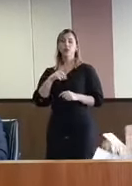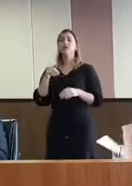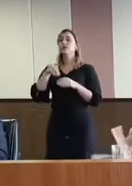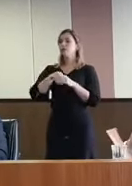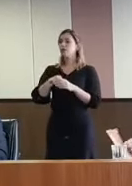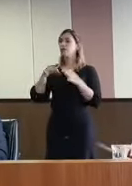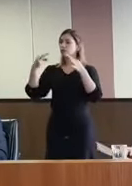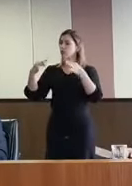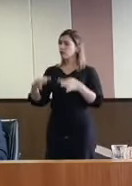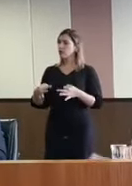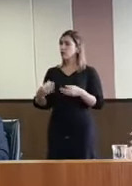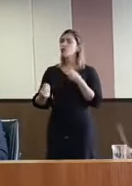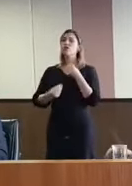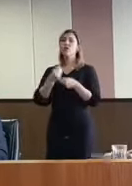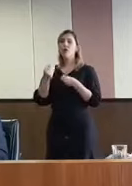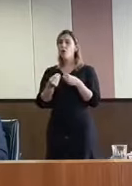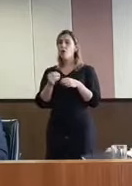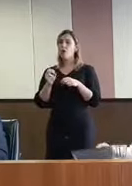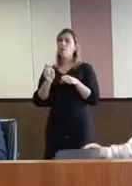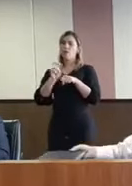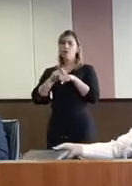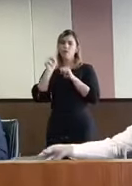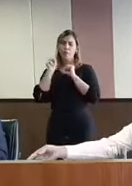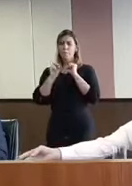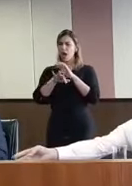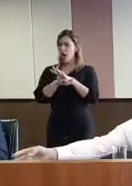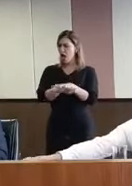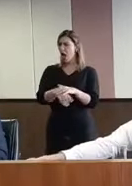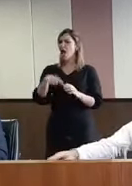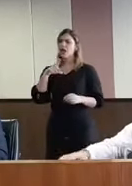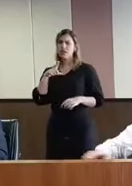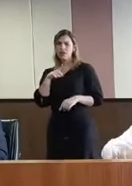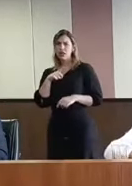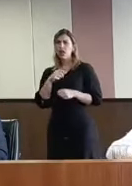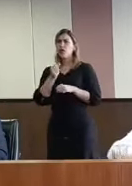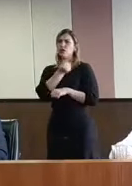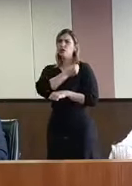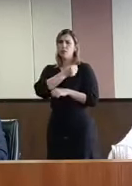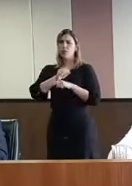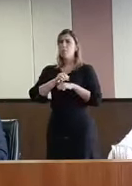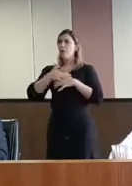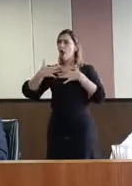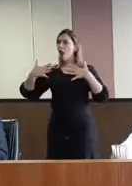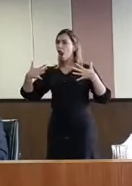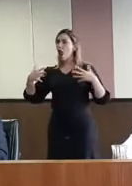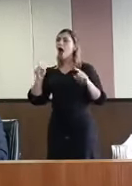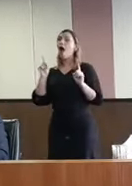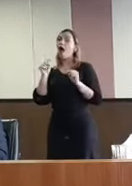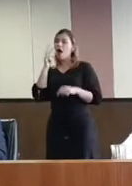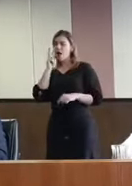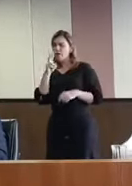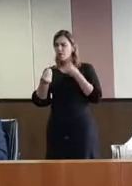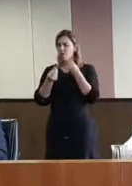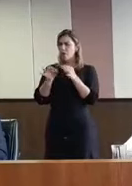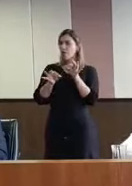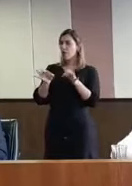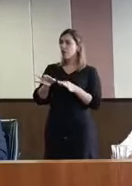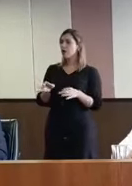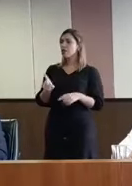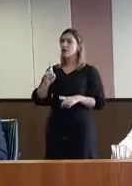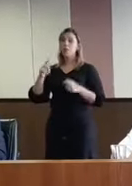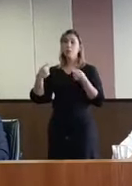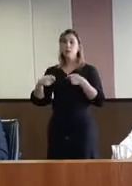temperatura com o diagnóstico e do cenário que nós vamos experimentar nos próximos dias. Por isso, não há